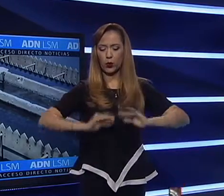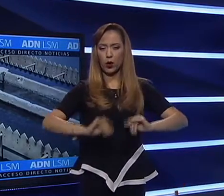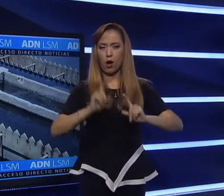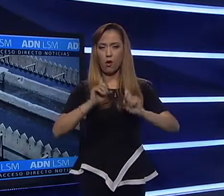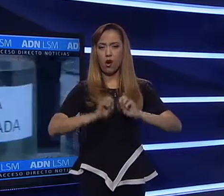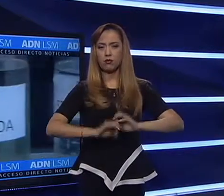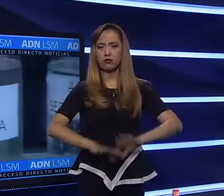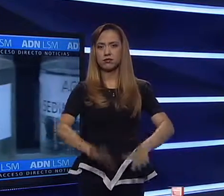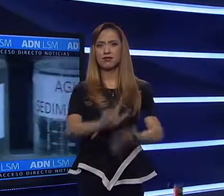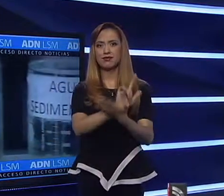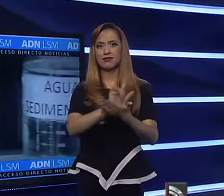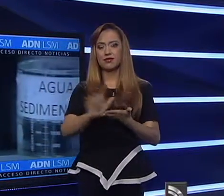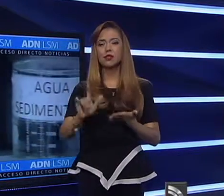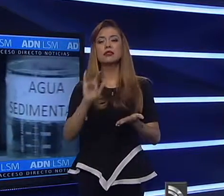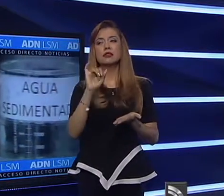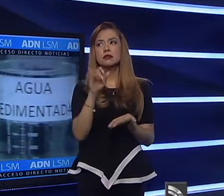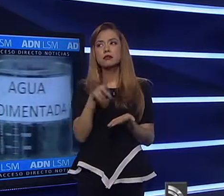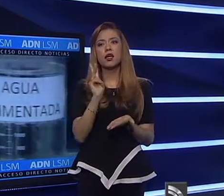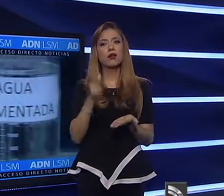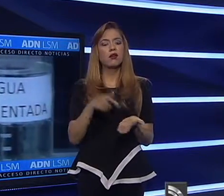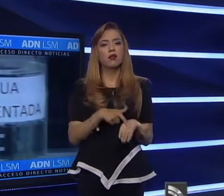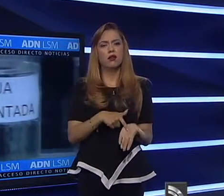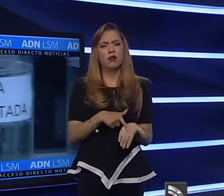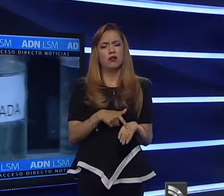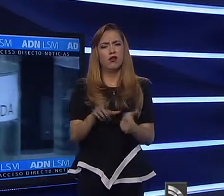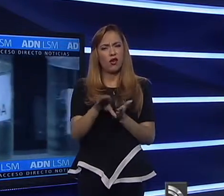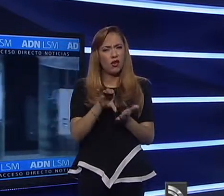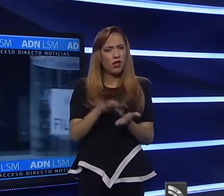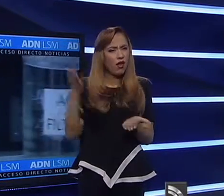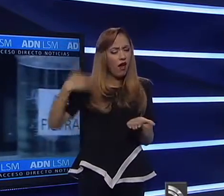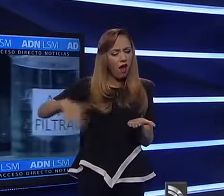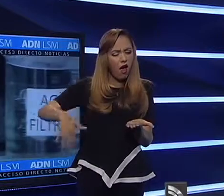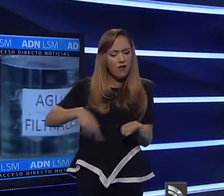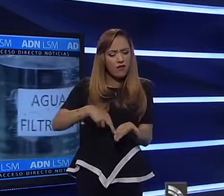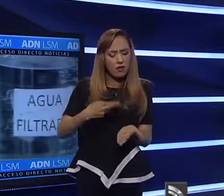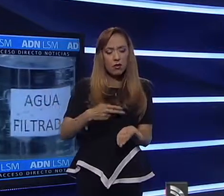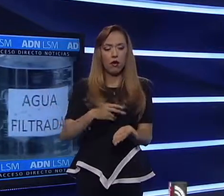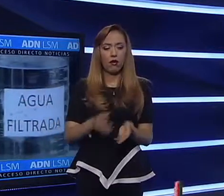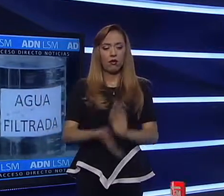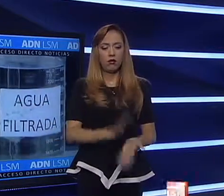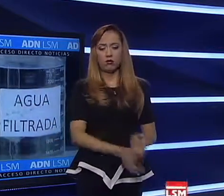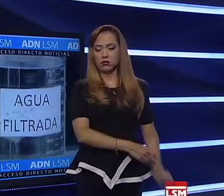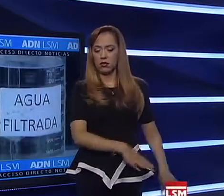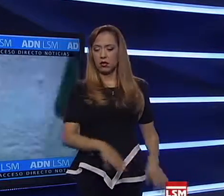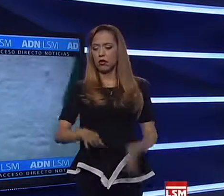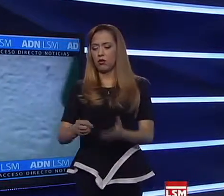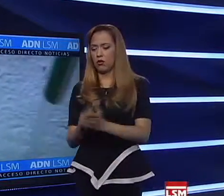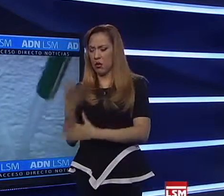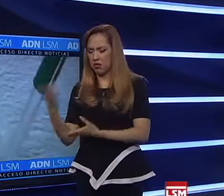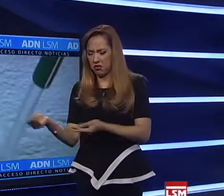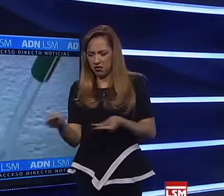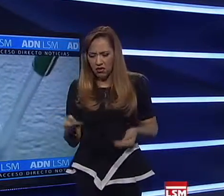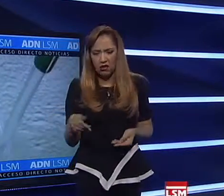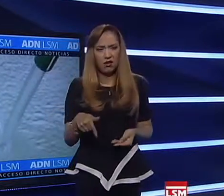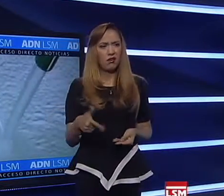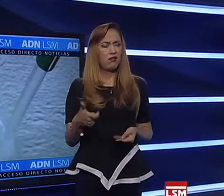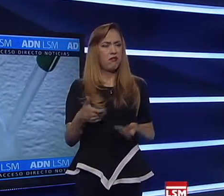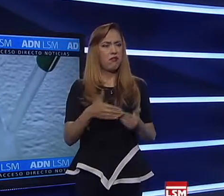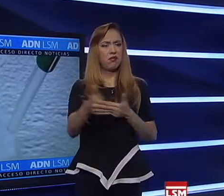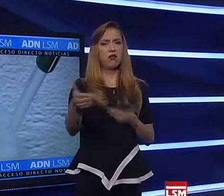considera improcedente, dejando insubsistente la sentencia para que se emita una nueva, tomando en cuenta que el convenio se rige por la